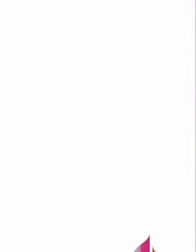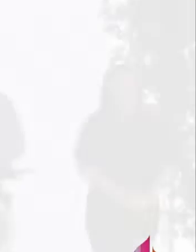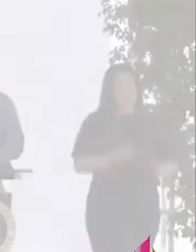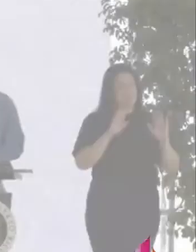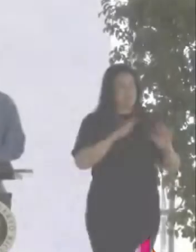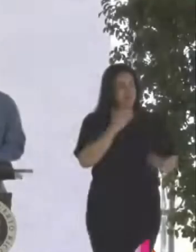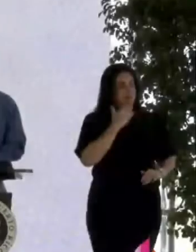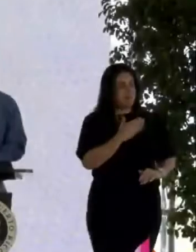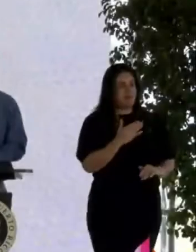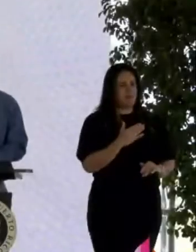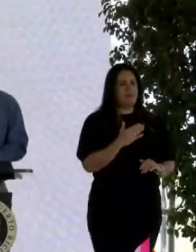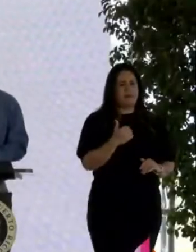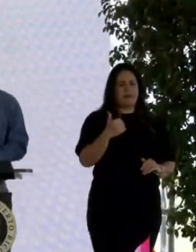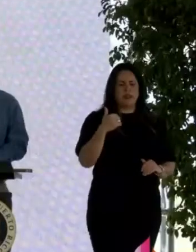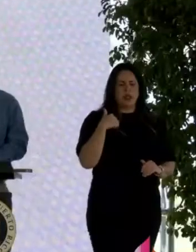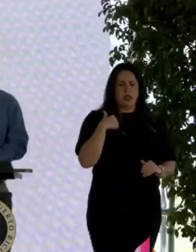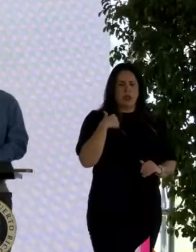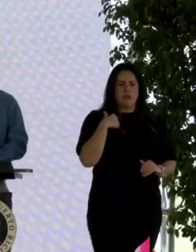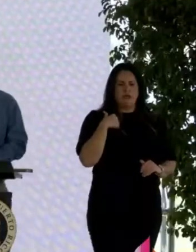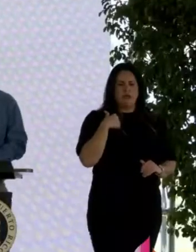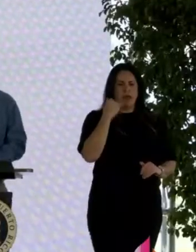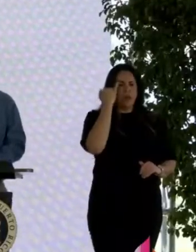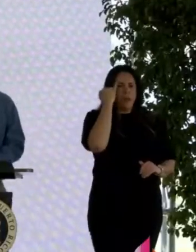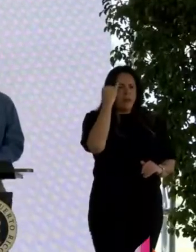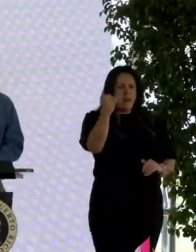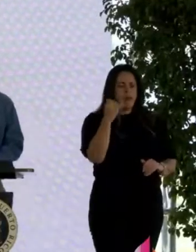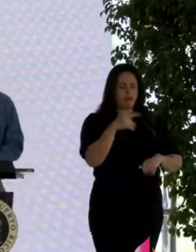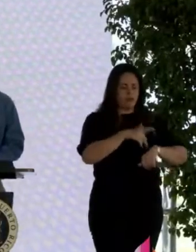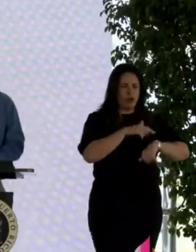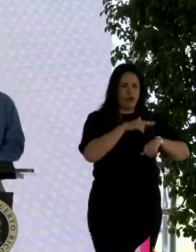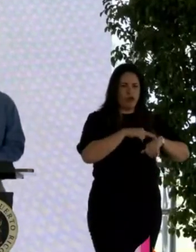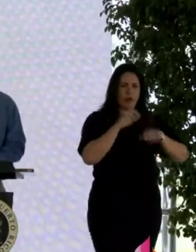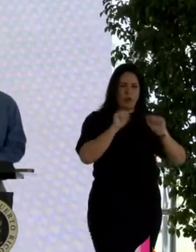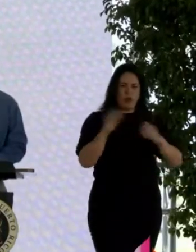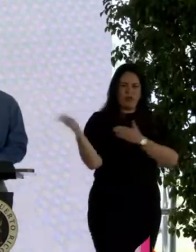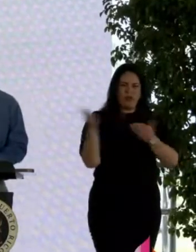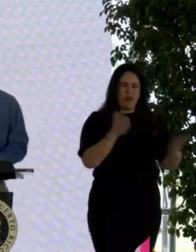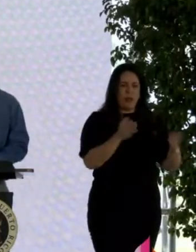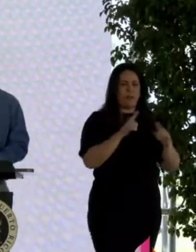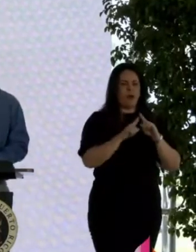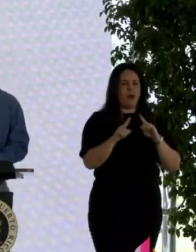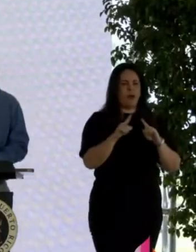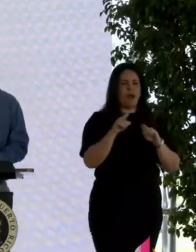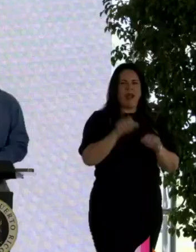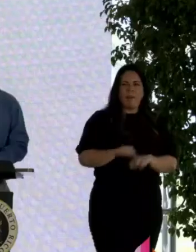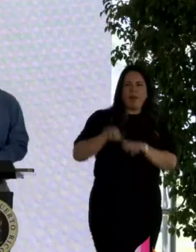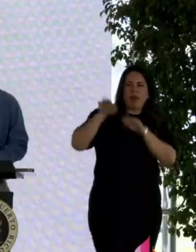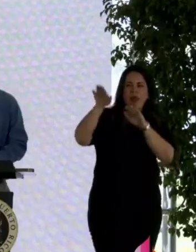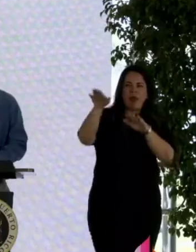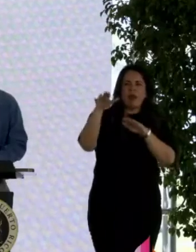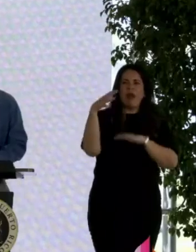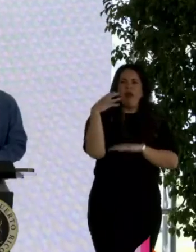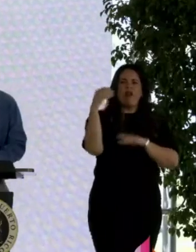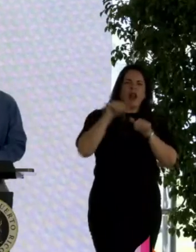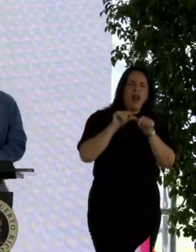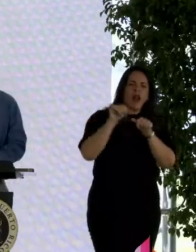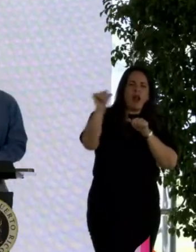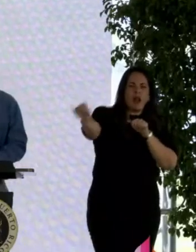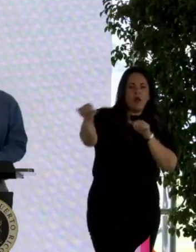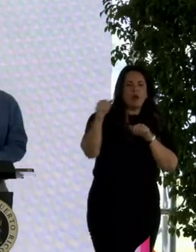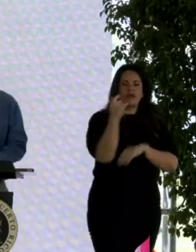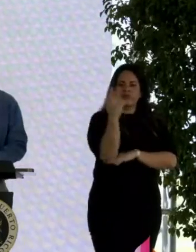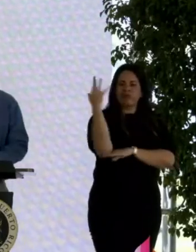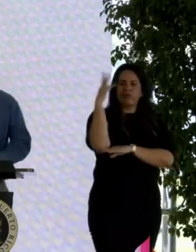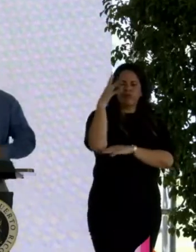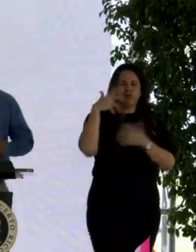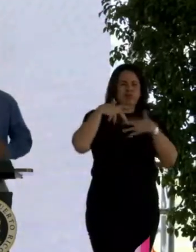Estupendo, gracias. Si vamos a tener una idea de lo que Puerto Rico tiene que ofrecer fuera del área metropolitana, nuestras montañas y bosques son una parte integral